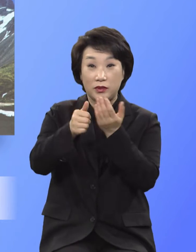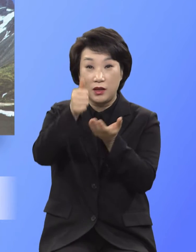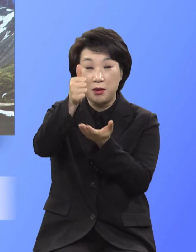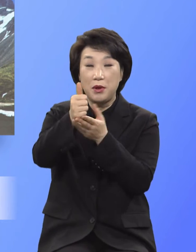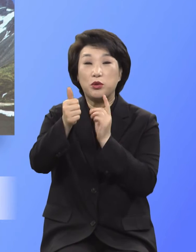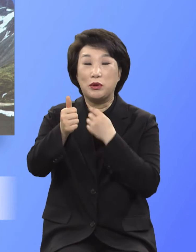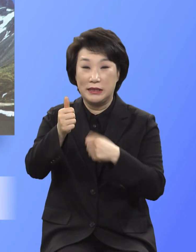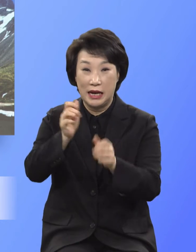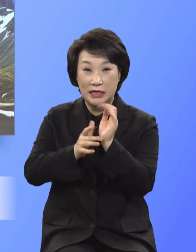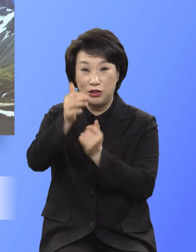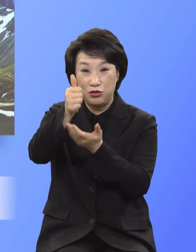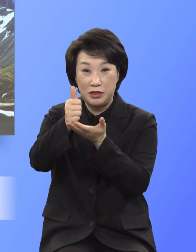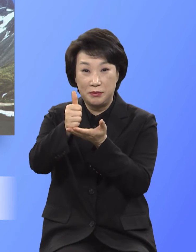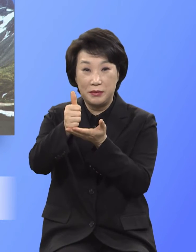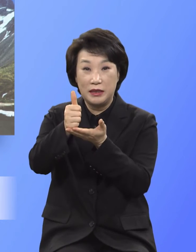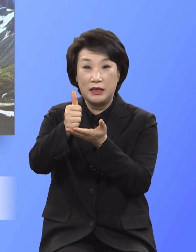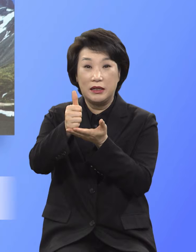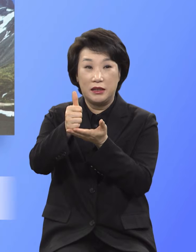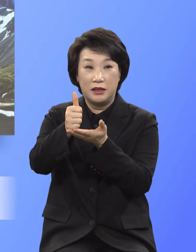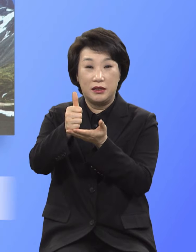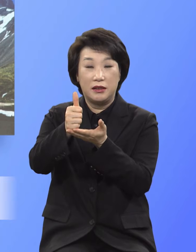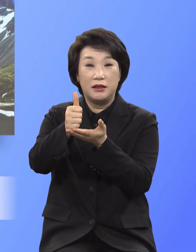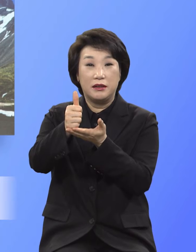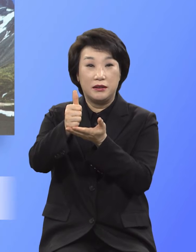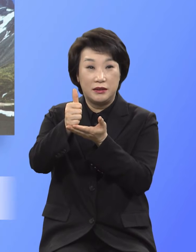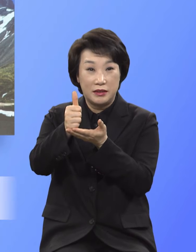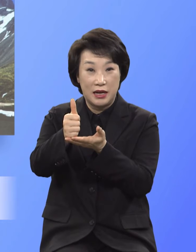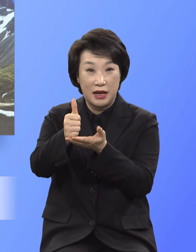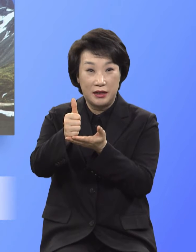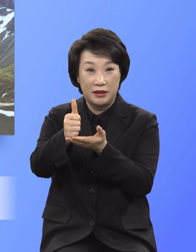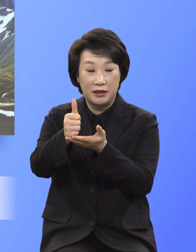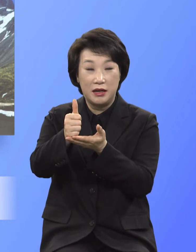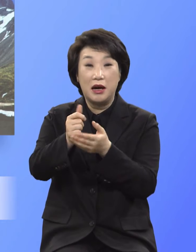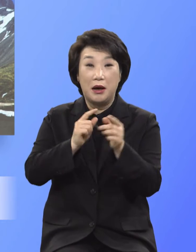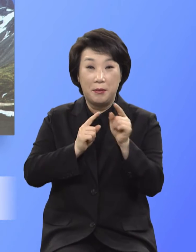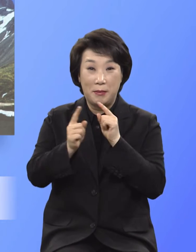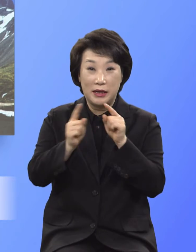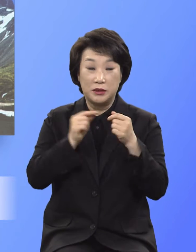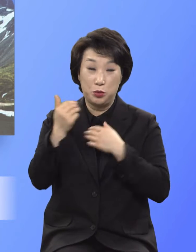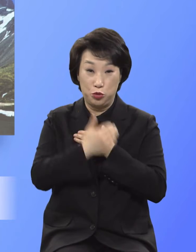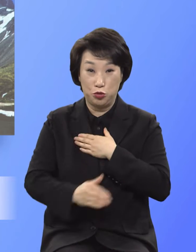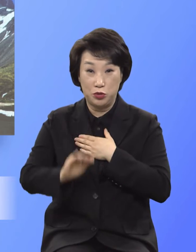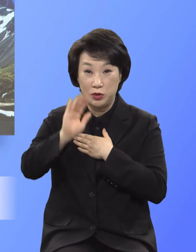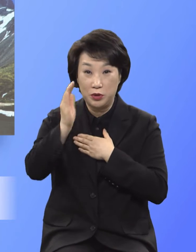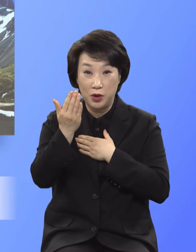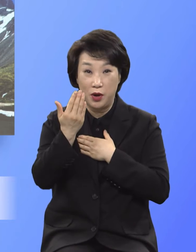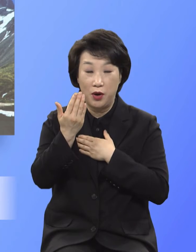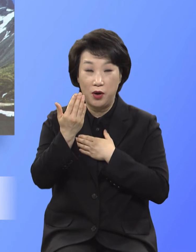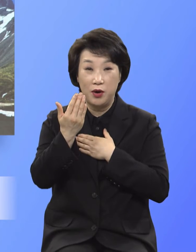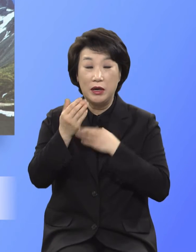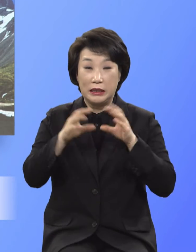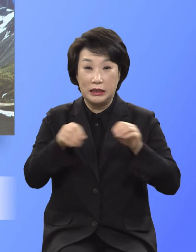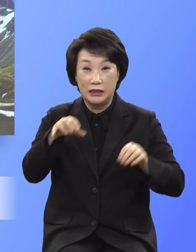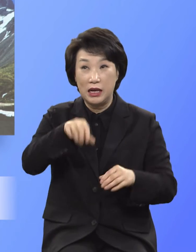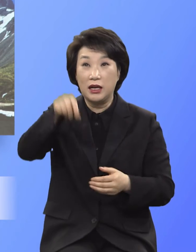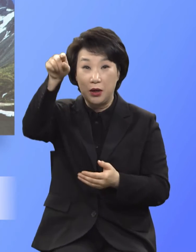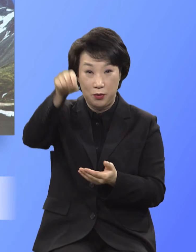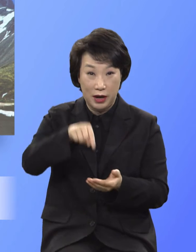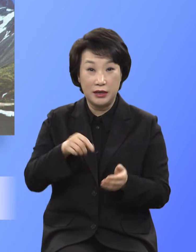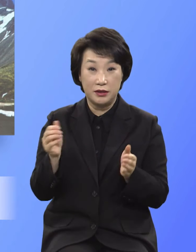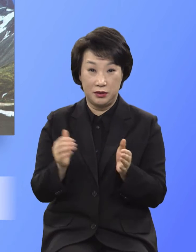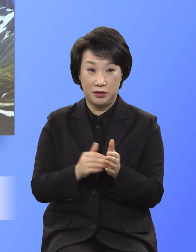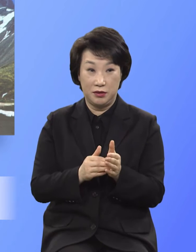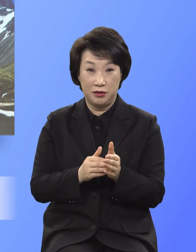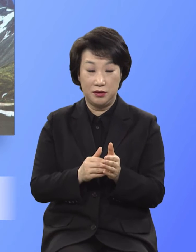하나님의 독생자이신 예수 그리스도께서도 말씀이 육신이 되어 이 땅에